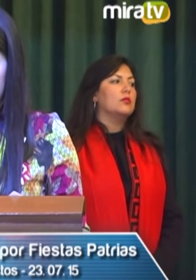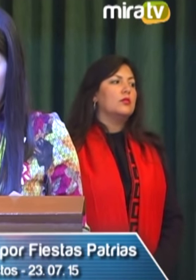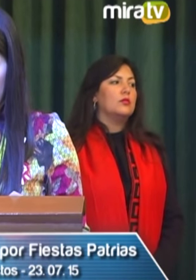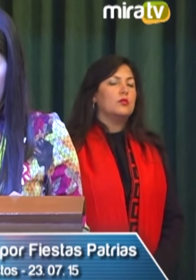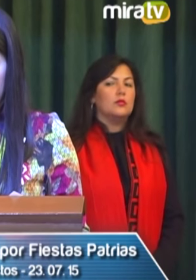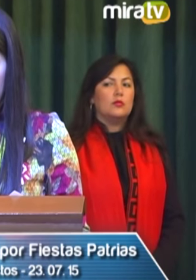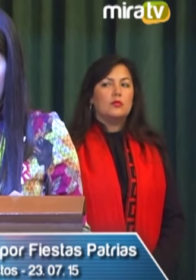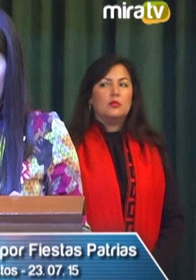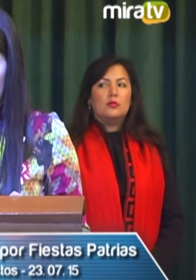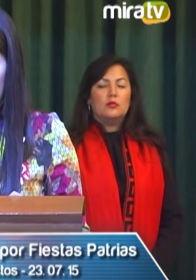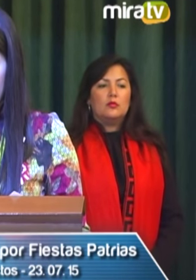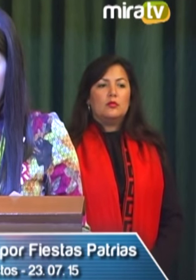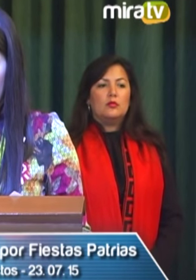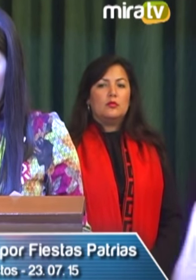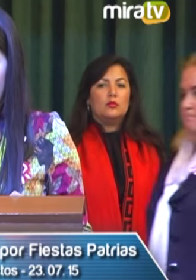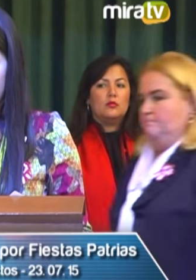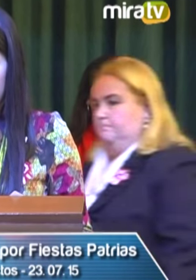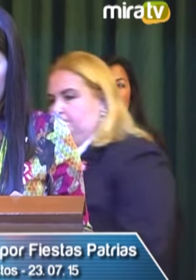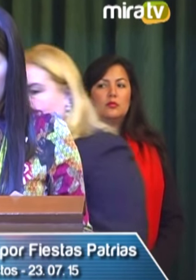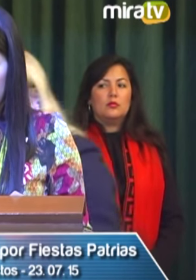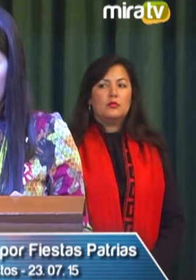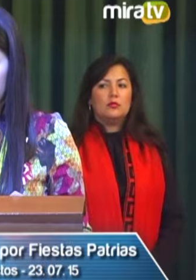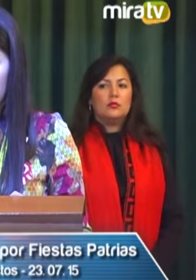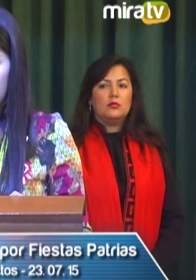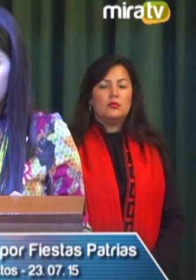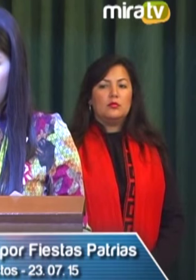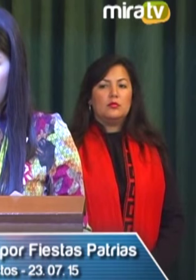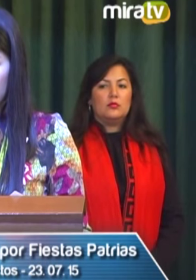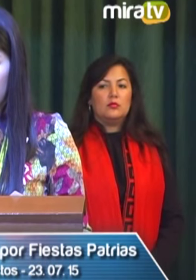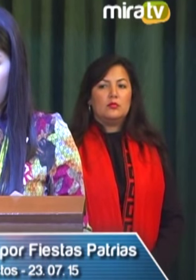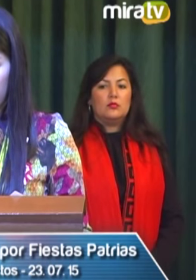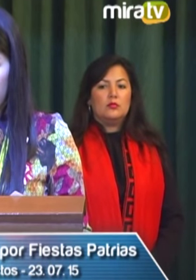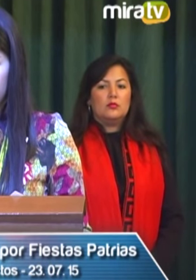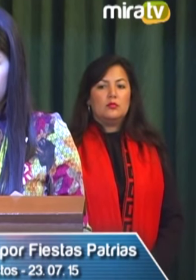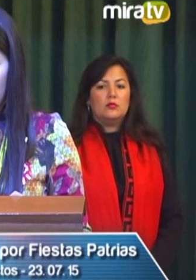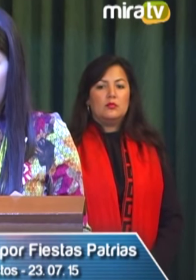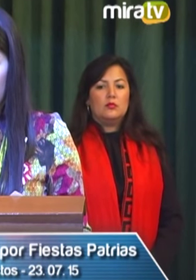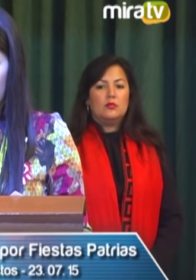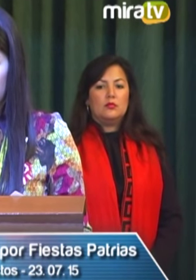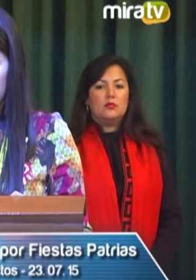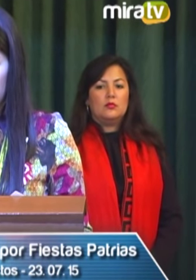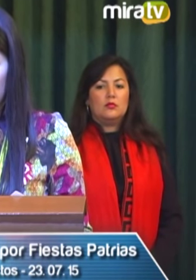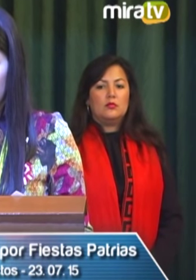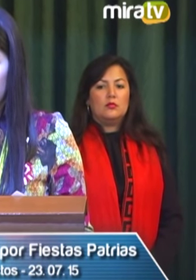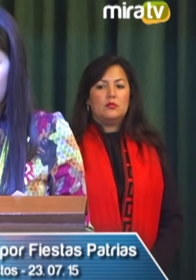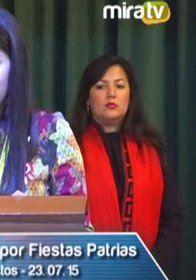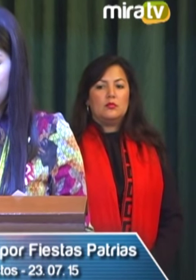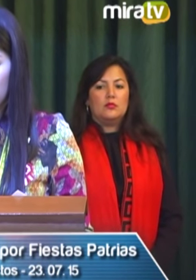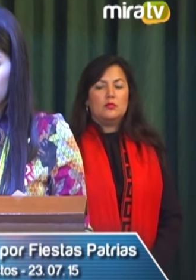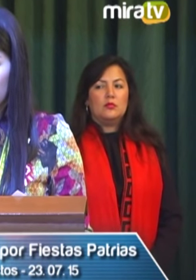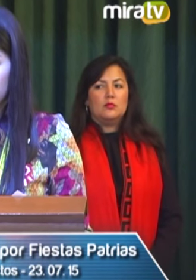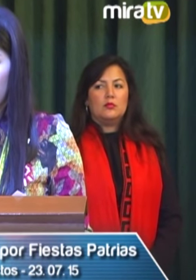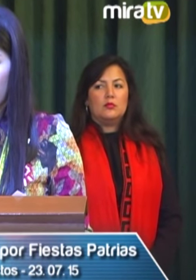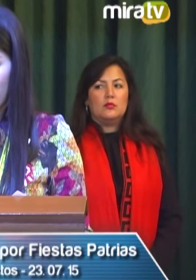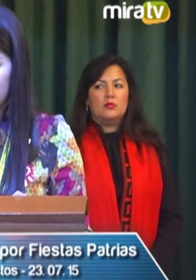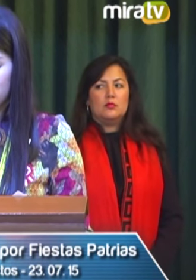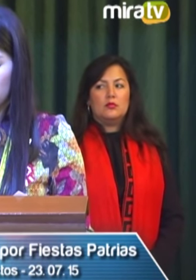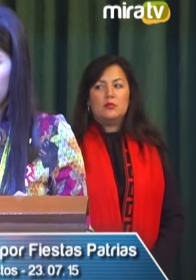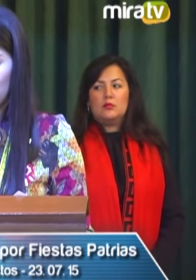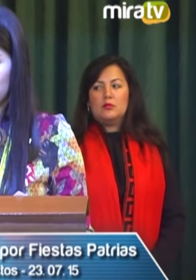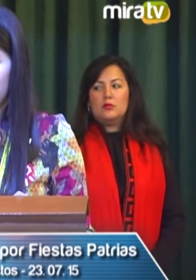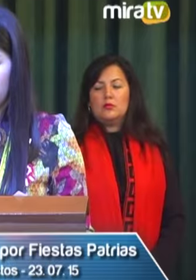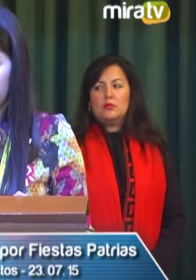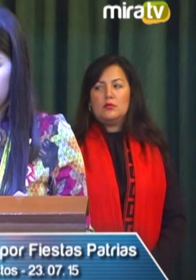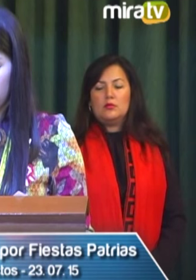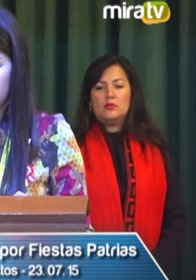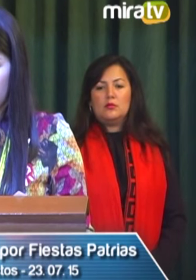de la Magistratura. Cuando organizó esta institución, definió su perfil, aprobó su estatuto y acordó que sus programas